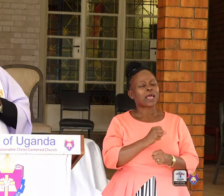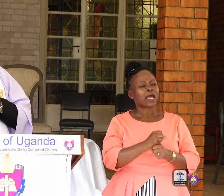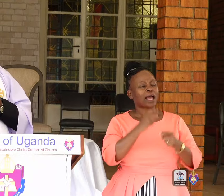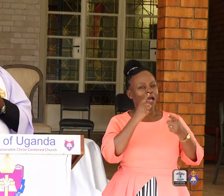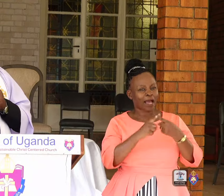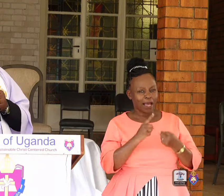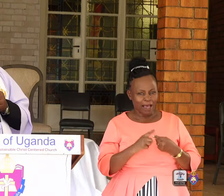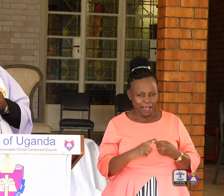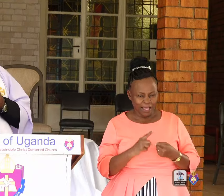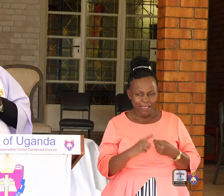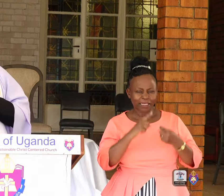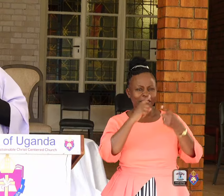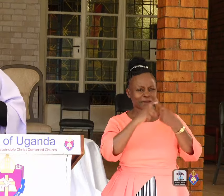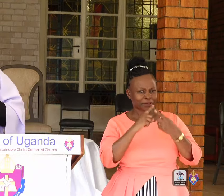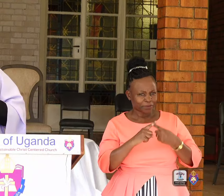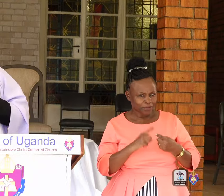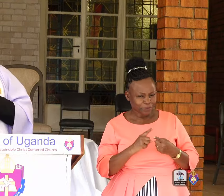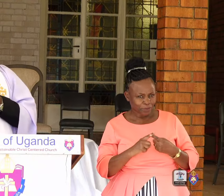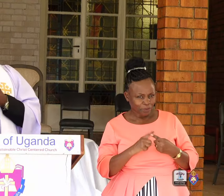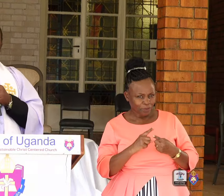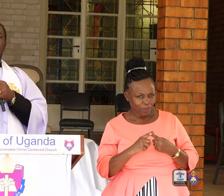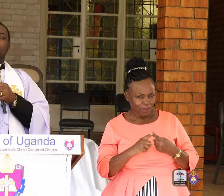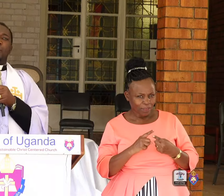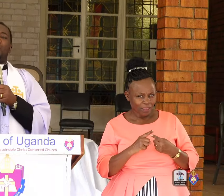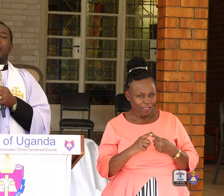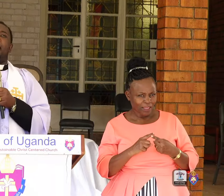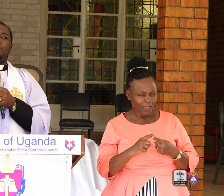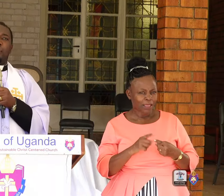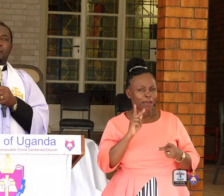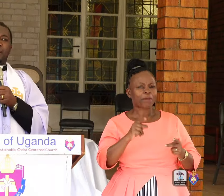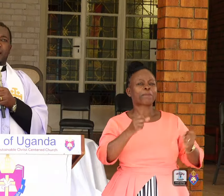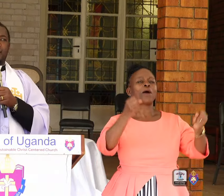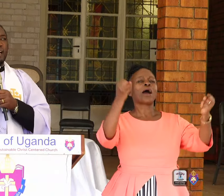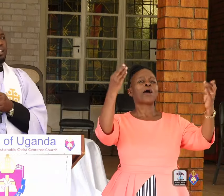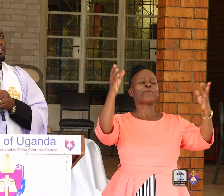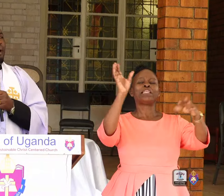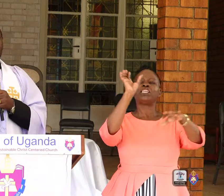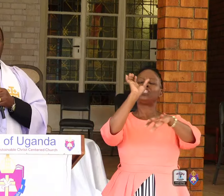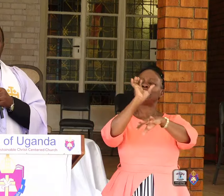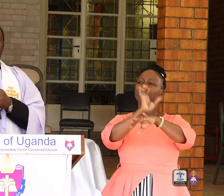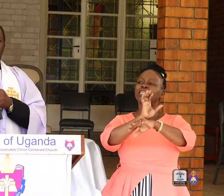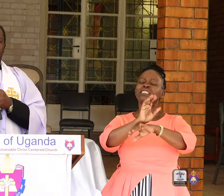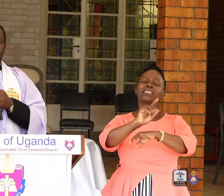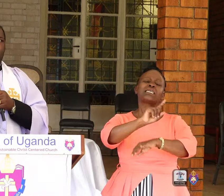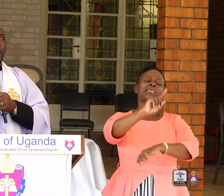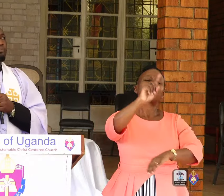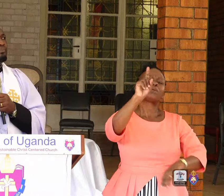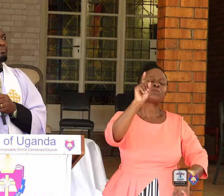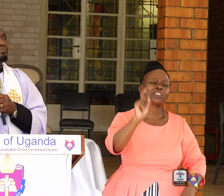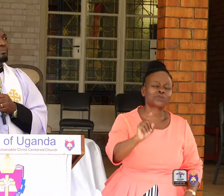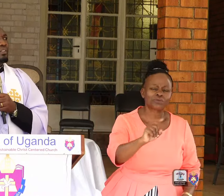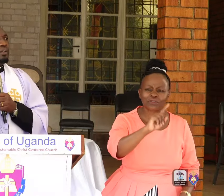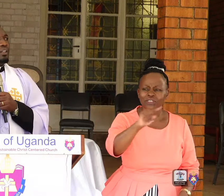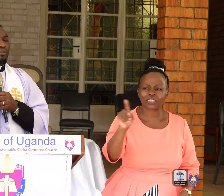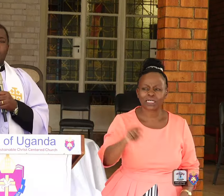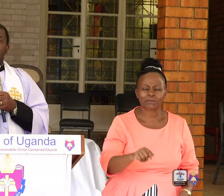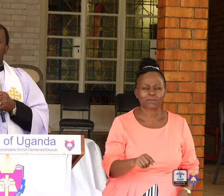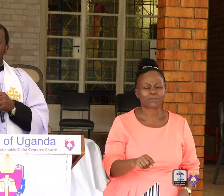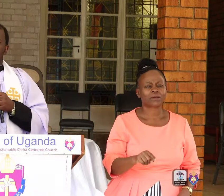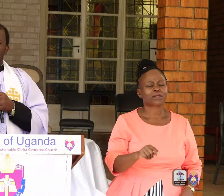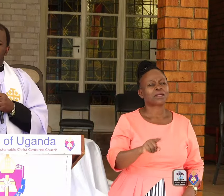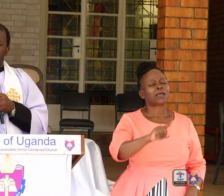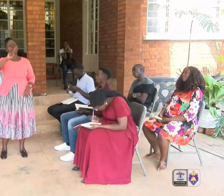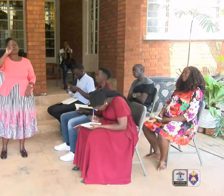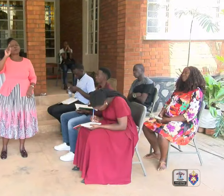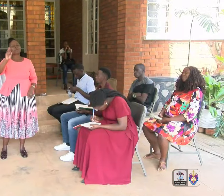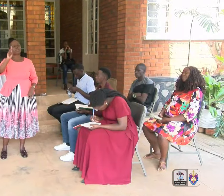abakola census za z'emiwendo gy'abantu abali mu makanisa babuuza ekibuuzo ekikyamu kubanga ndowooza